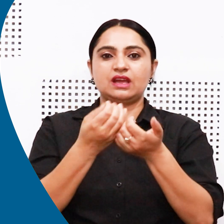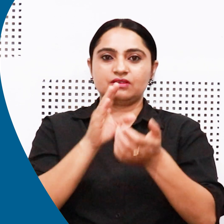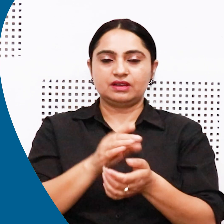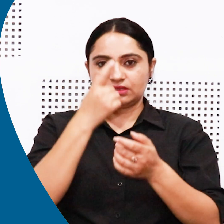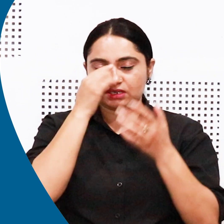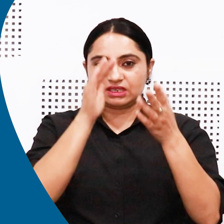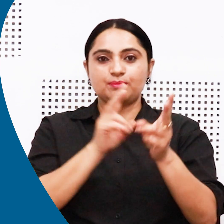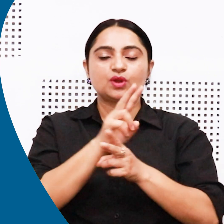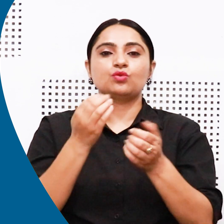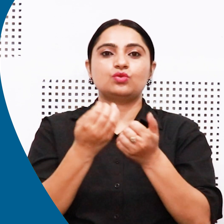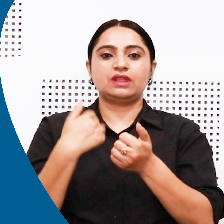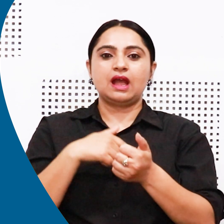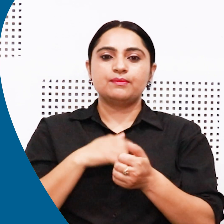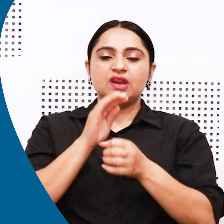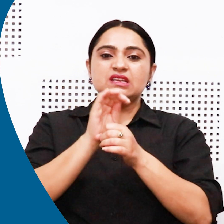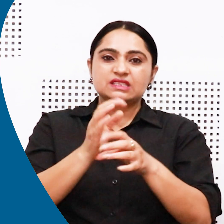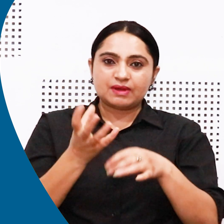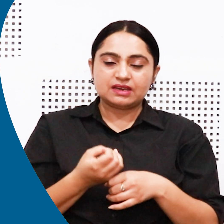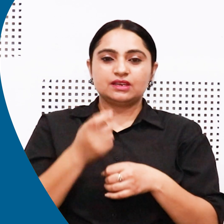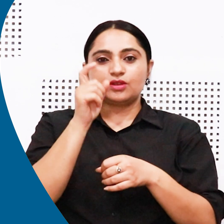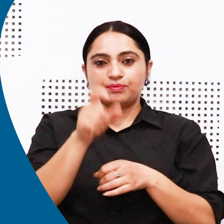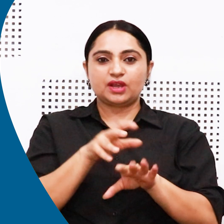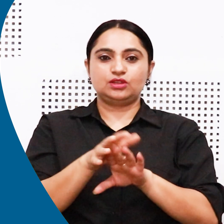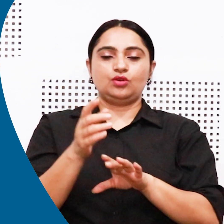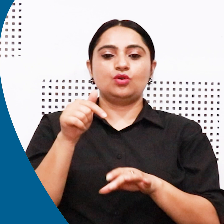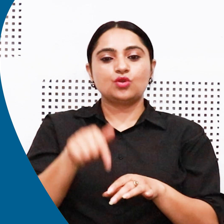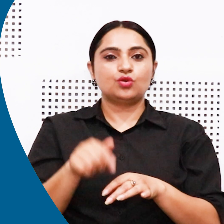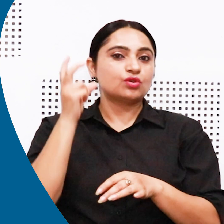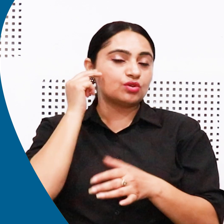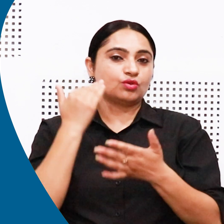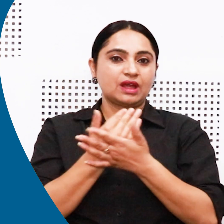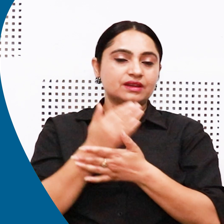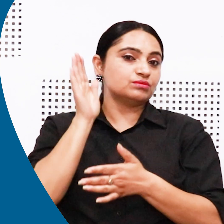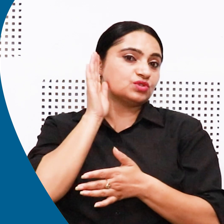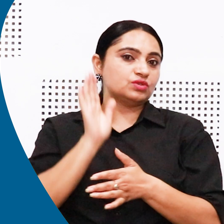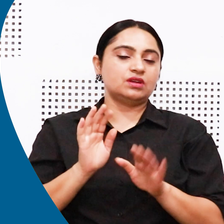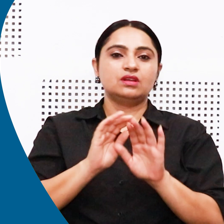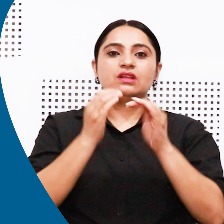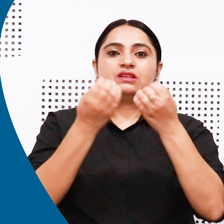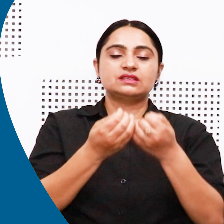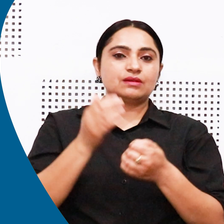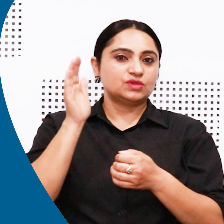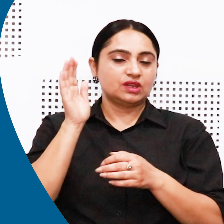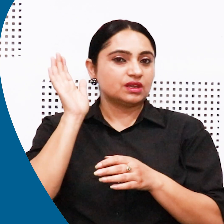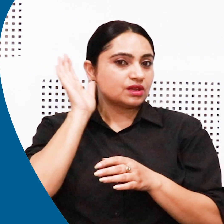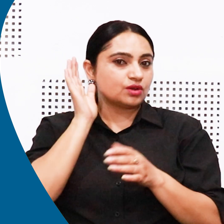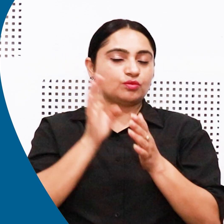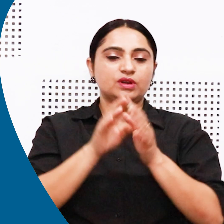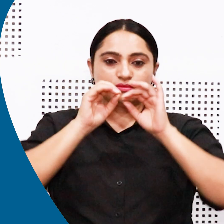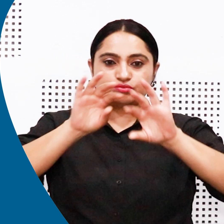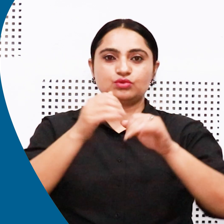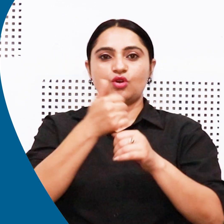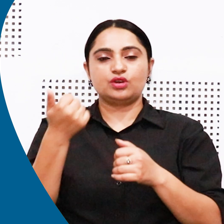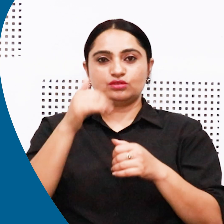सन्दर्भमा भन्नुपर्दा हाम्रा कतिपय सेवाग्राहीहरूले यो हाम्रो पालिका रेडियो कार्यक्रम सुनेर, त्यसै गरेर सामुदायिक रेडियोबाट प्रसारण हुने अन्य समाचार र